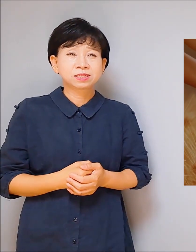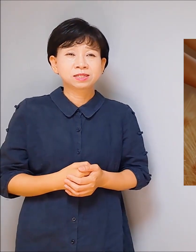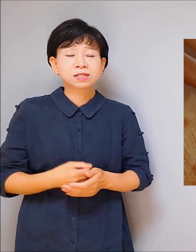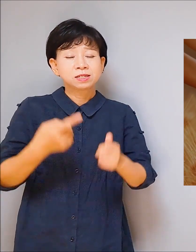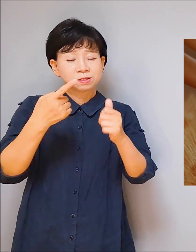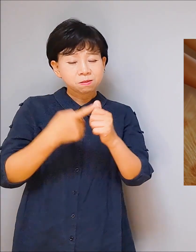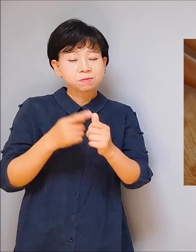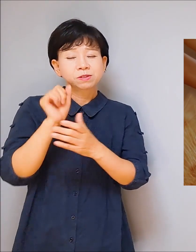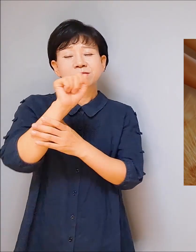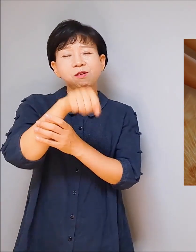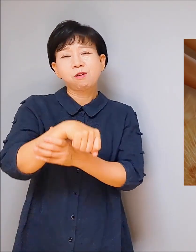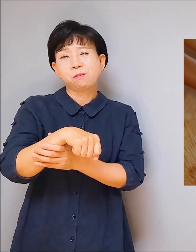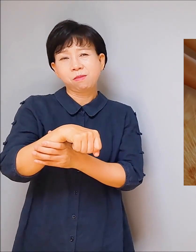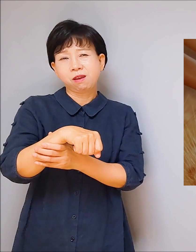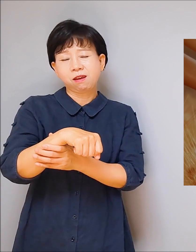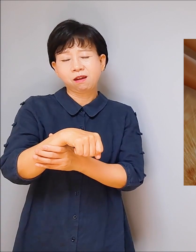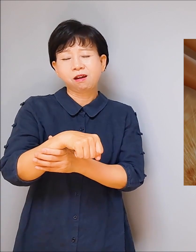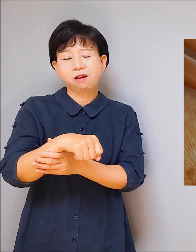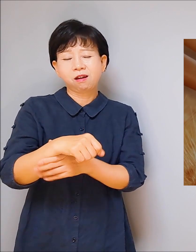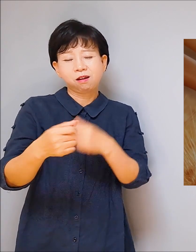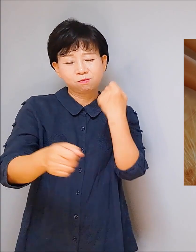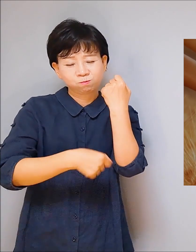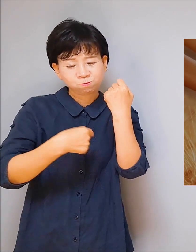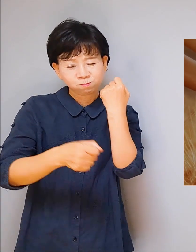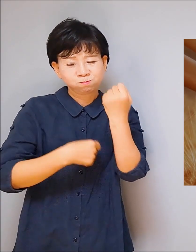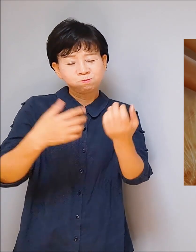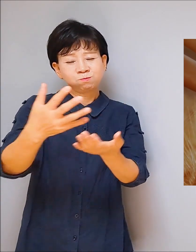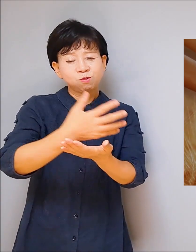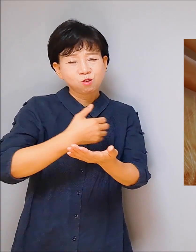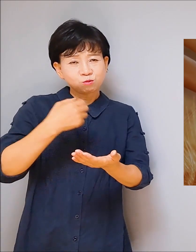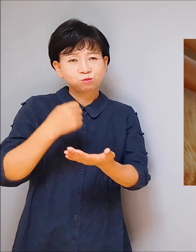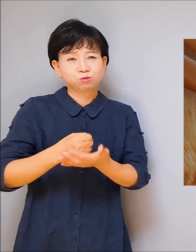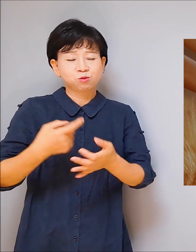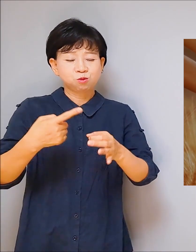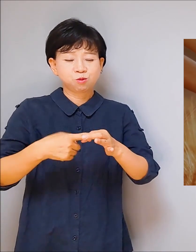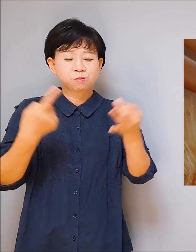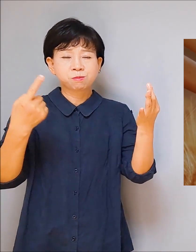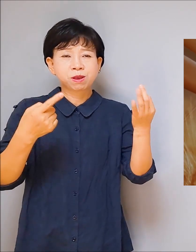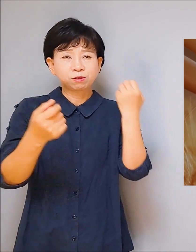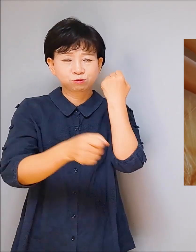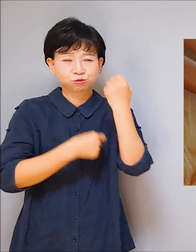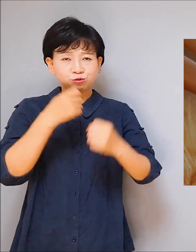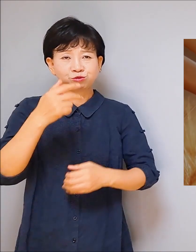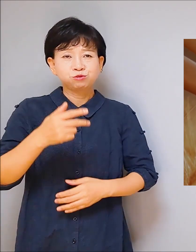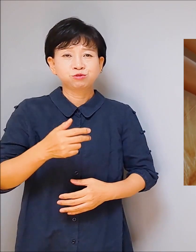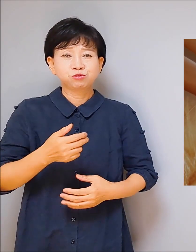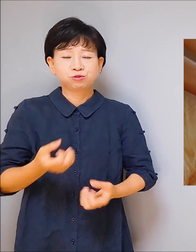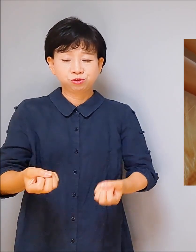첫 열매를 얻게 되었고 맥주절을 지키게 되었습니다.